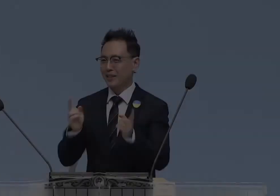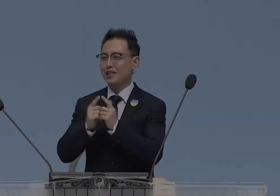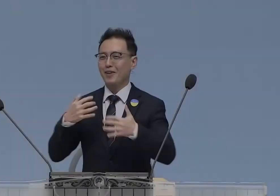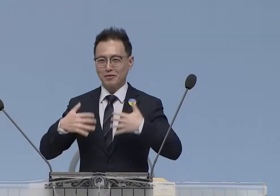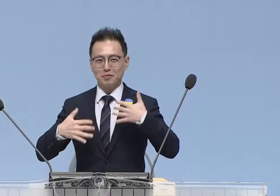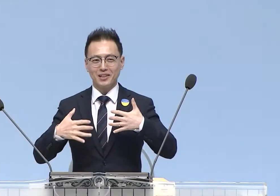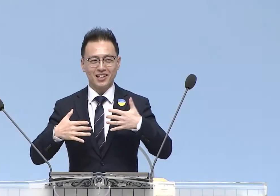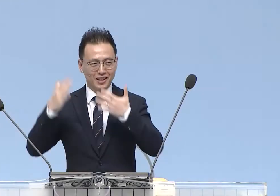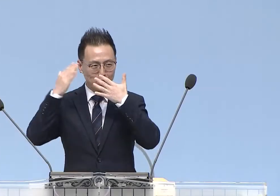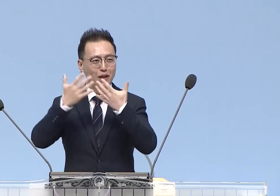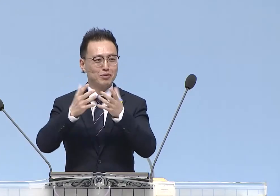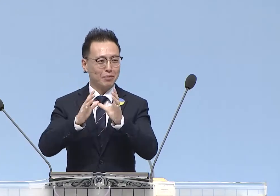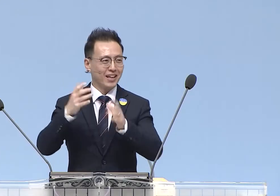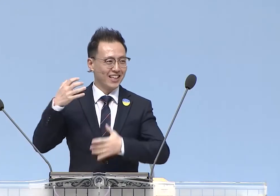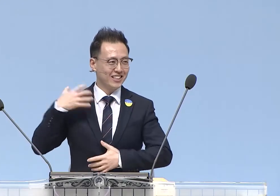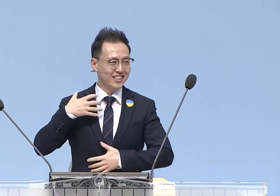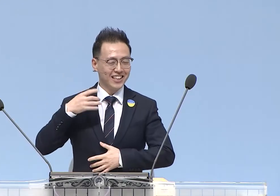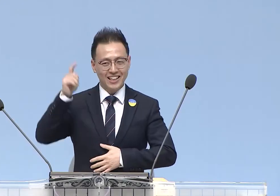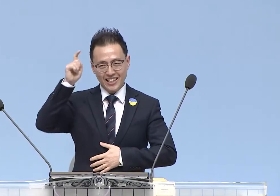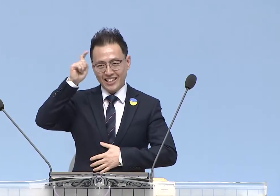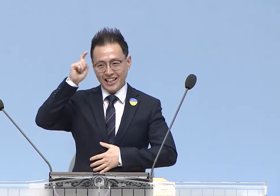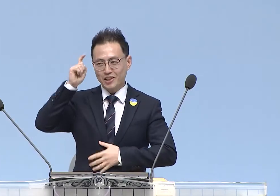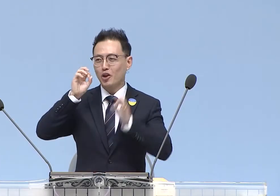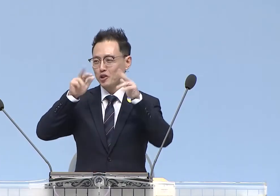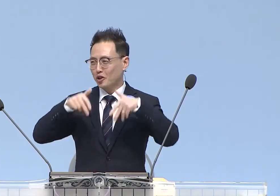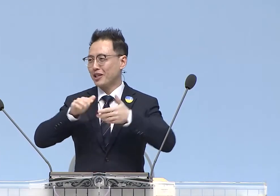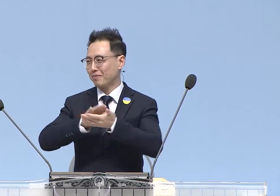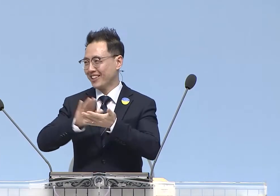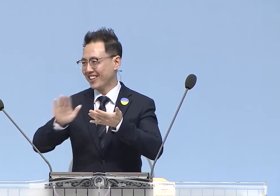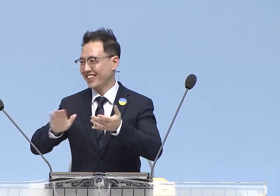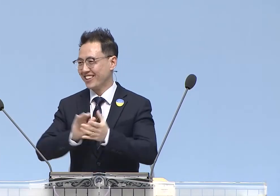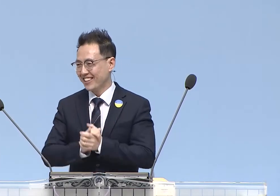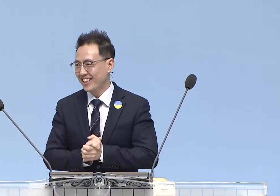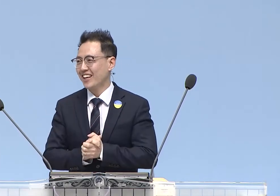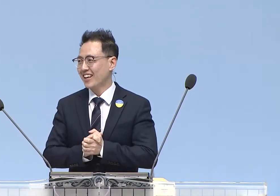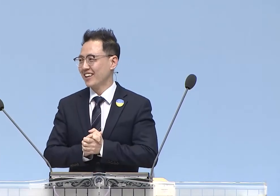만나서 반갑습니다. 농업부 담당하는 양성권 전도사입니다.